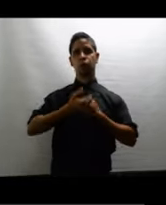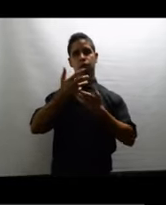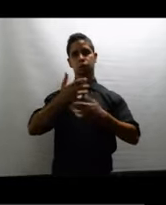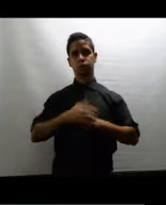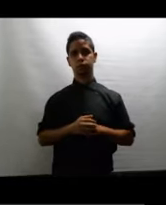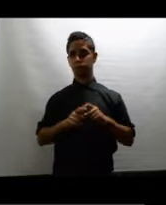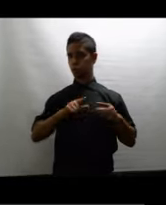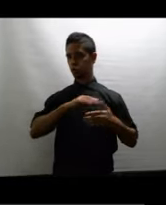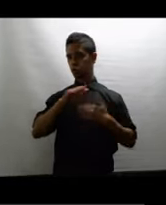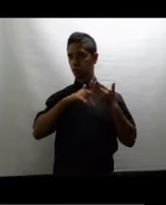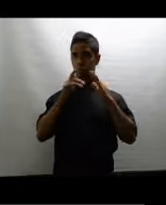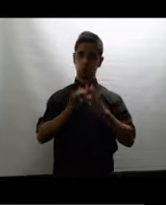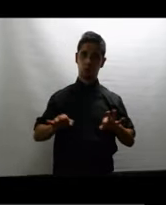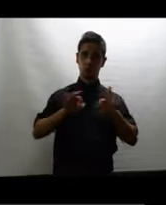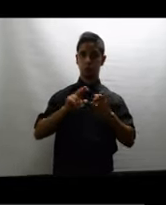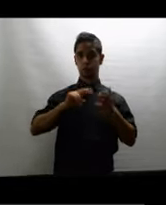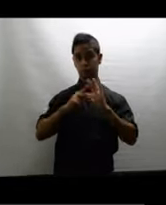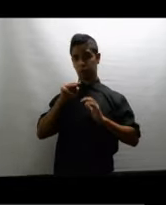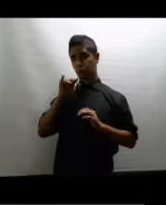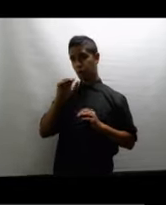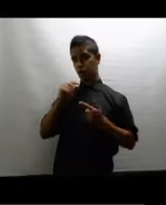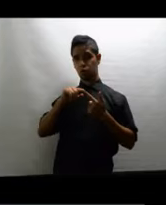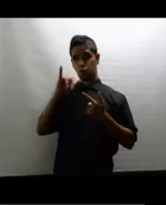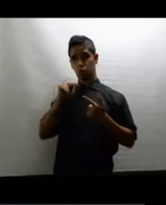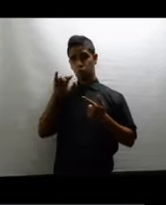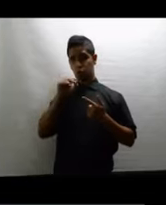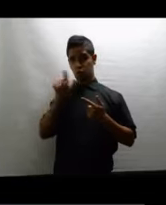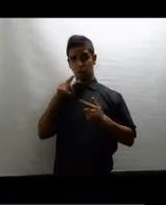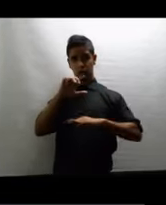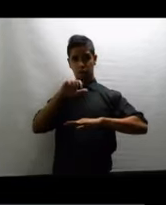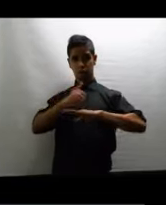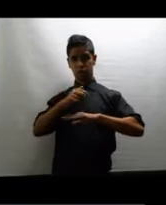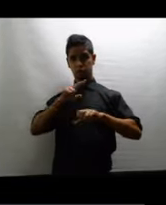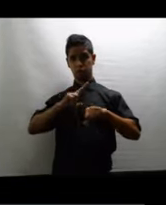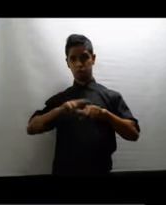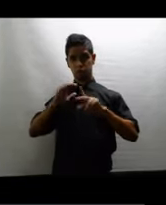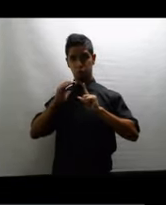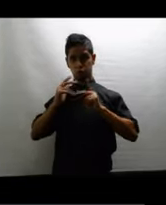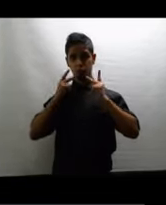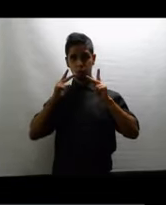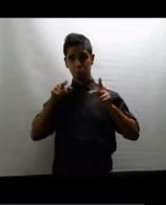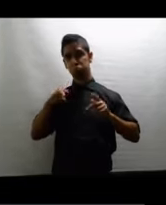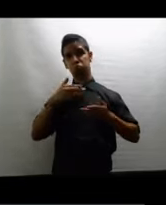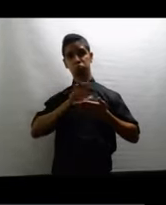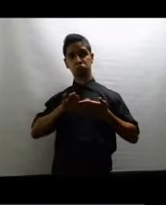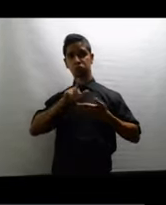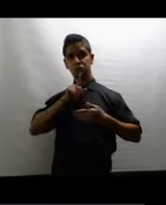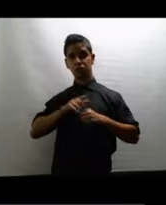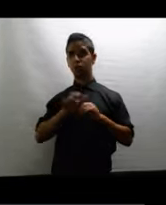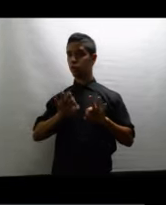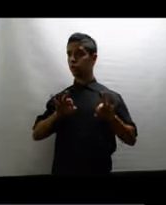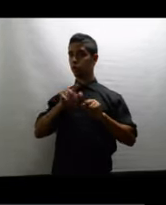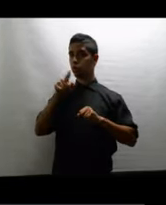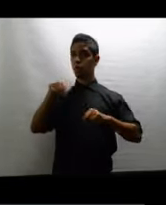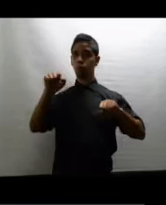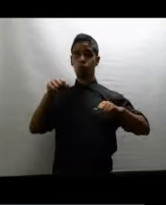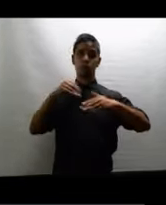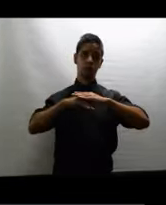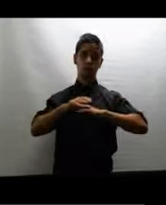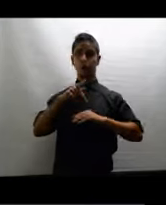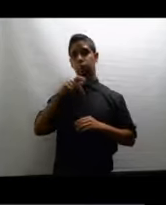esto promete, estos meses de mayo y junio en la Fundación Nacional para la Cultura Popular. Tienen que entrar a